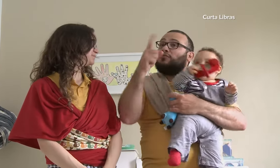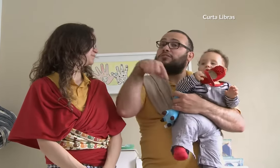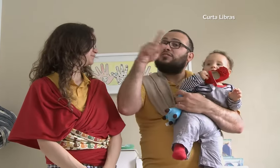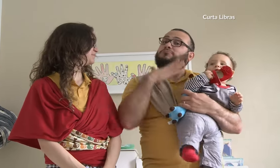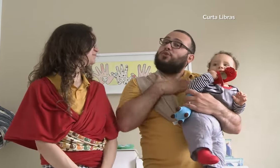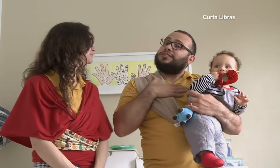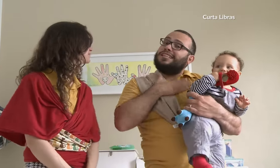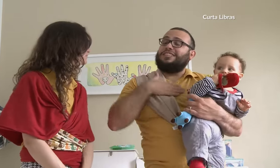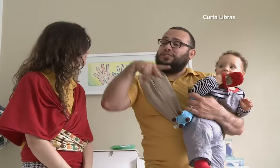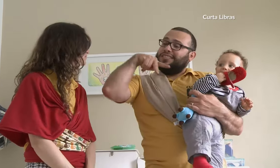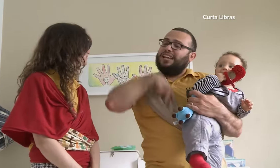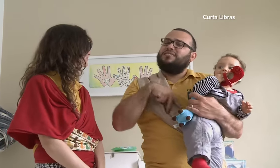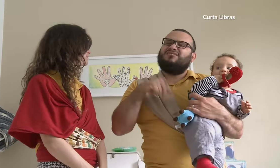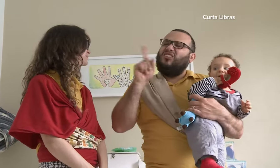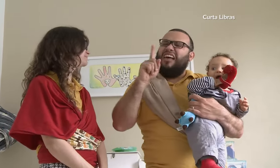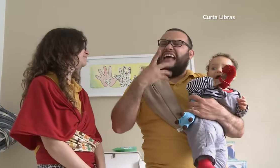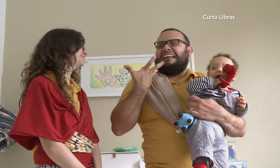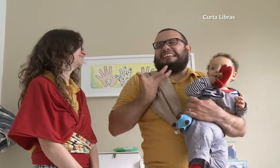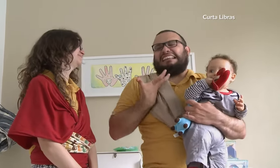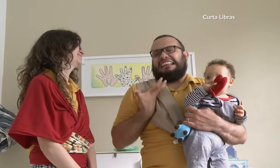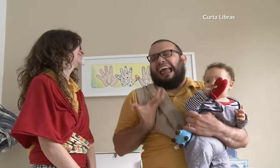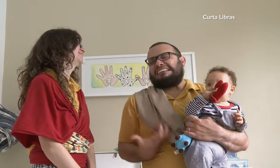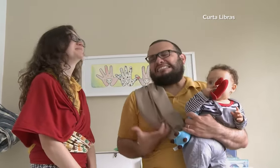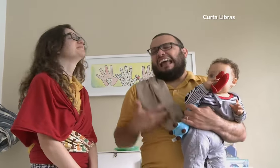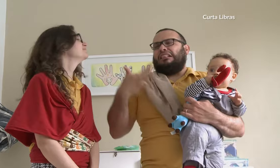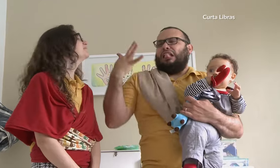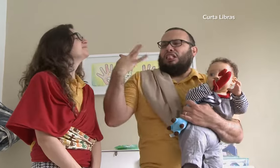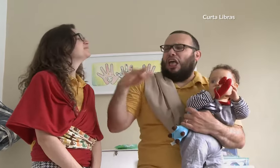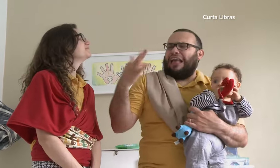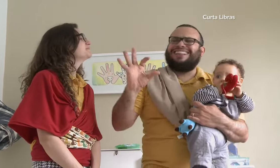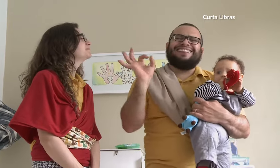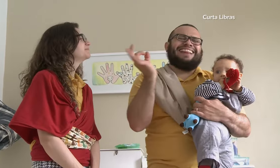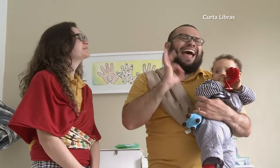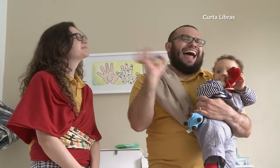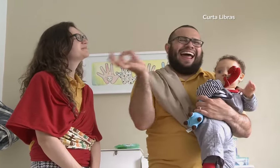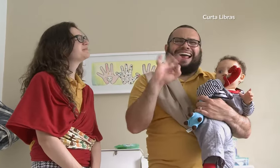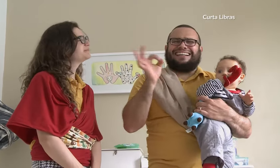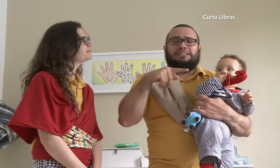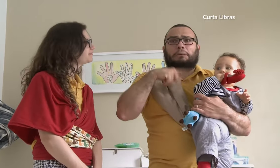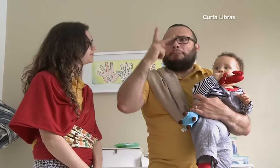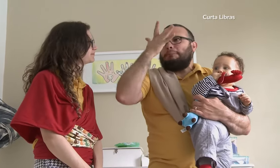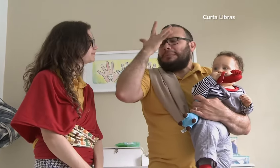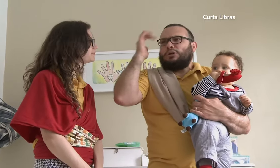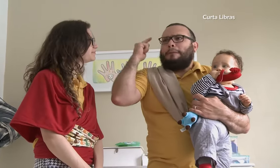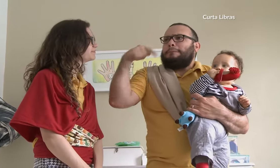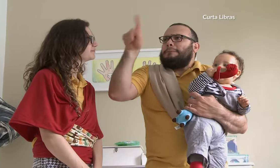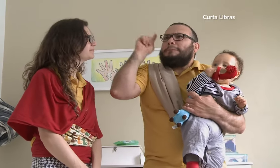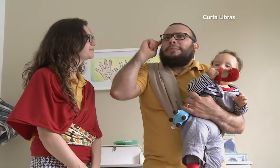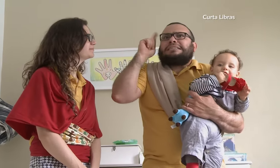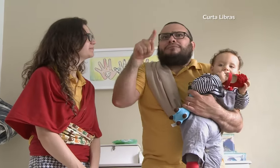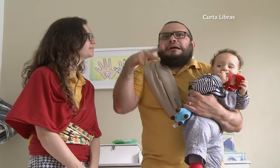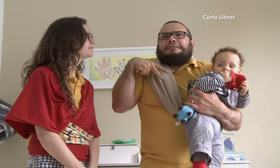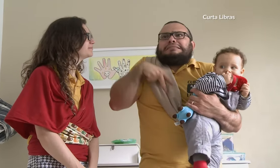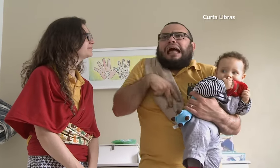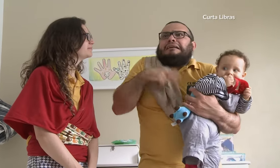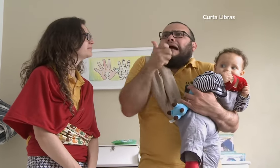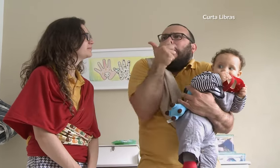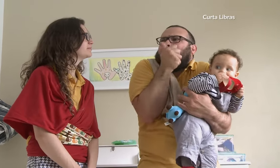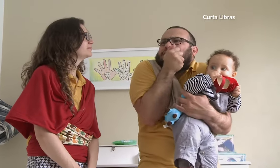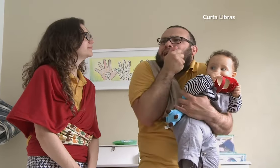Espero que vocês tenham gostado do sling. Não cansa, não dói nada. As pessoas perguntam: nossa, não fica apertado?